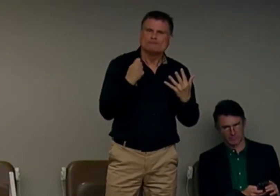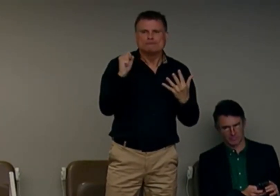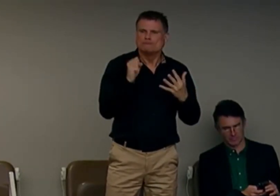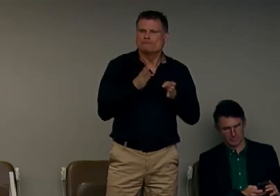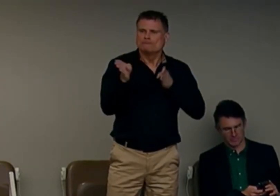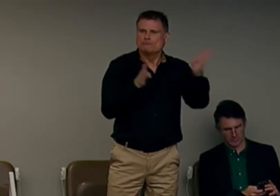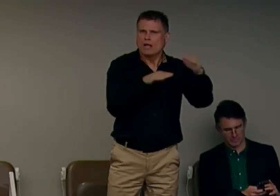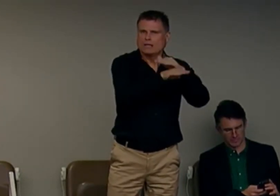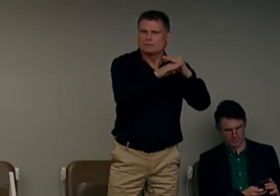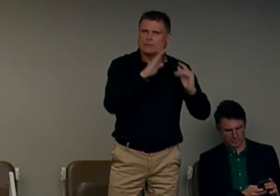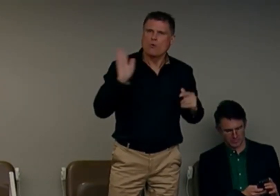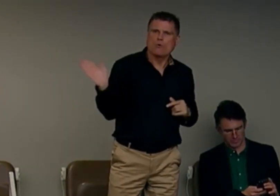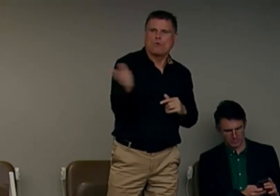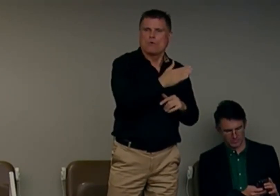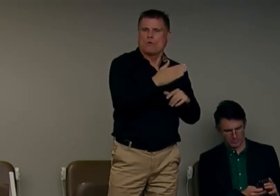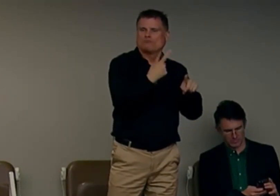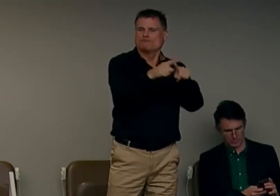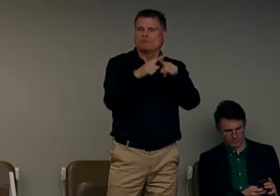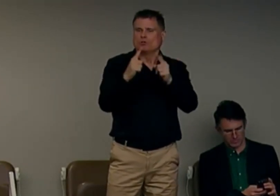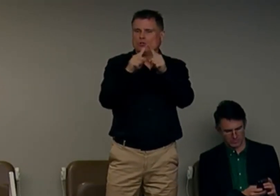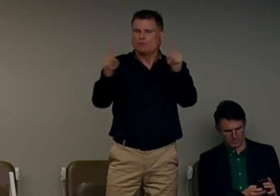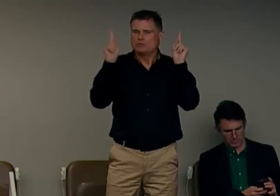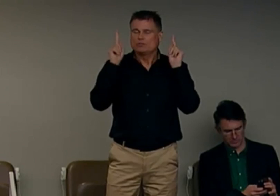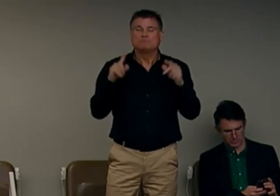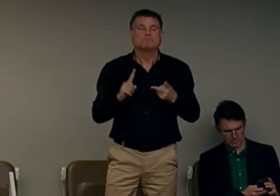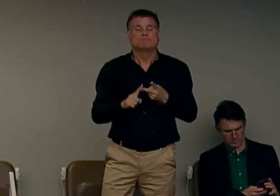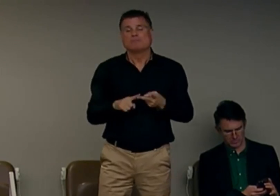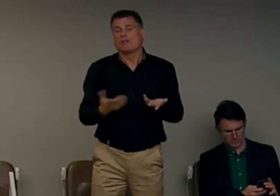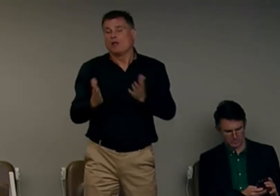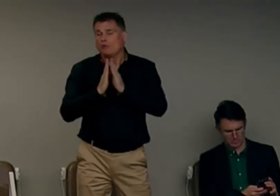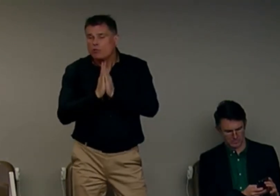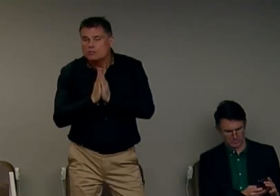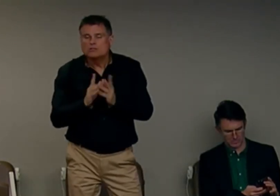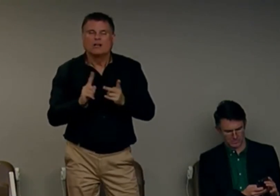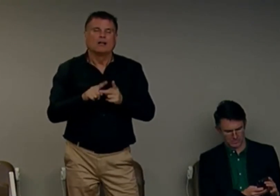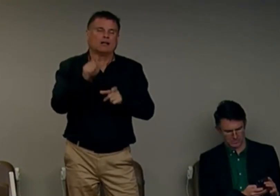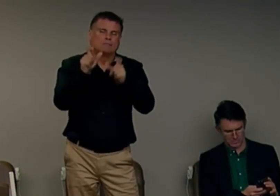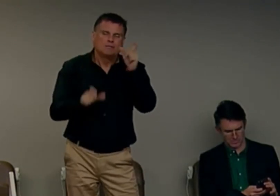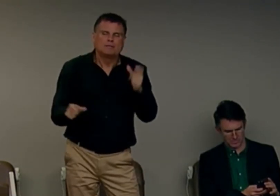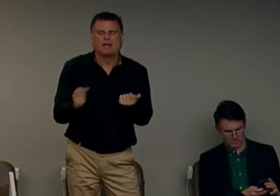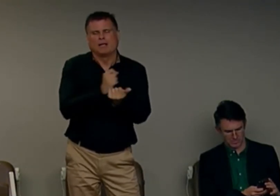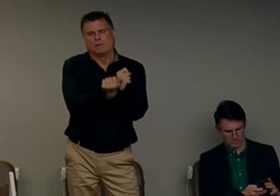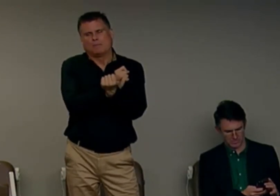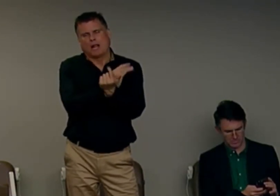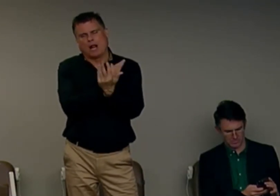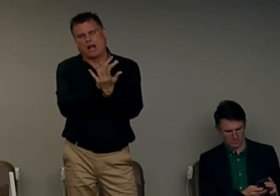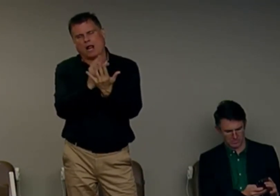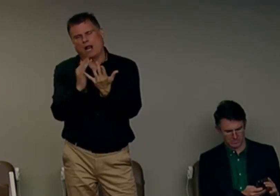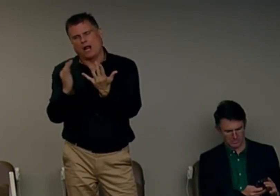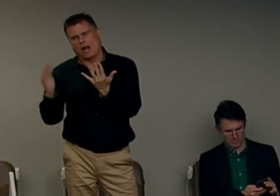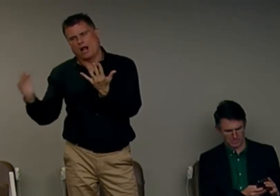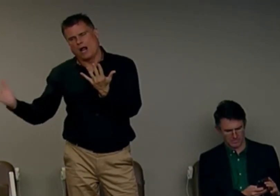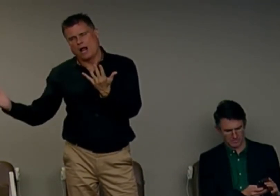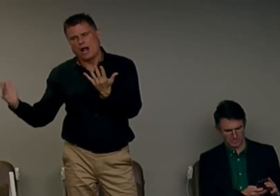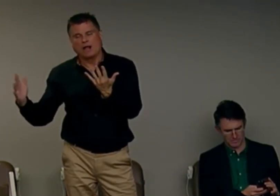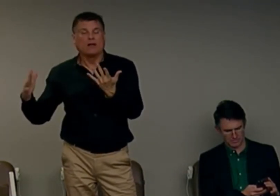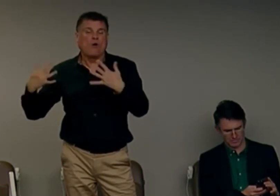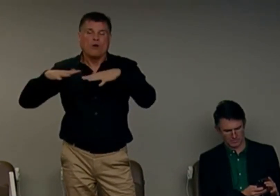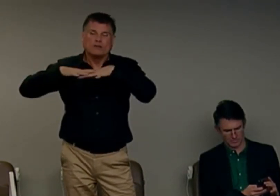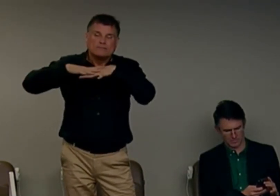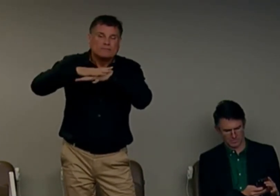différences et la tentation de fermer les frontières regagnent du terrain dans certaines régions du